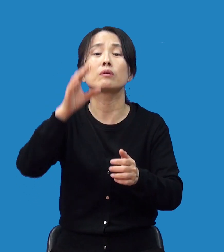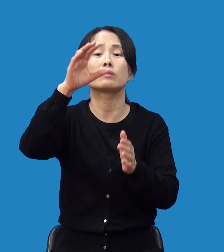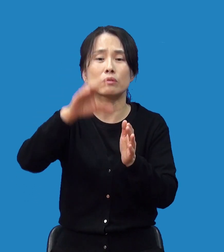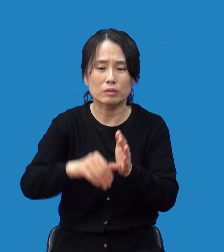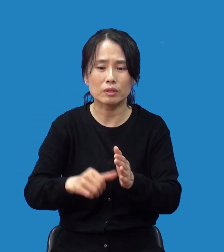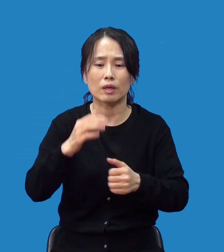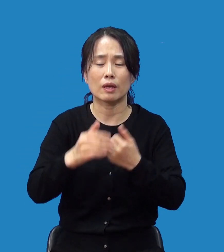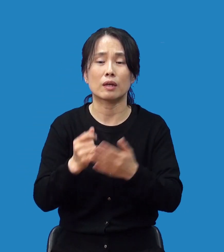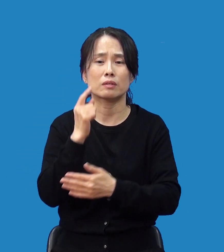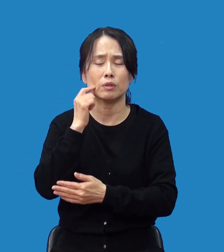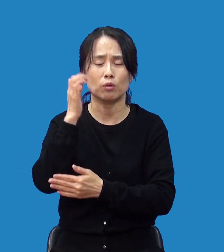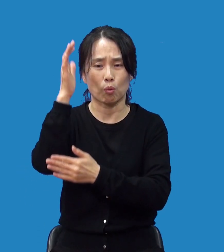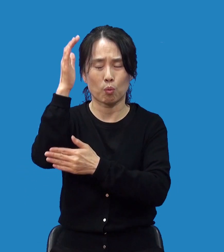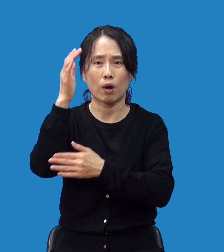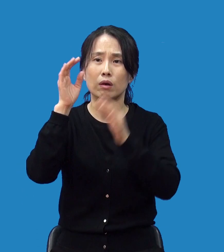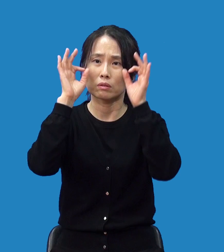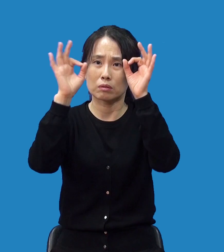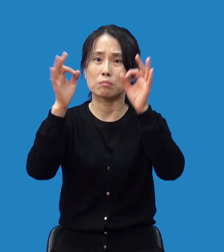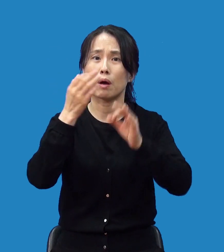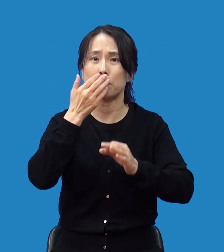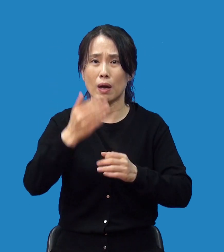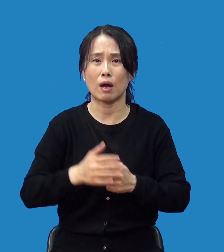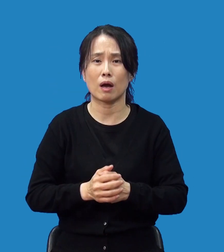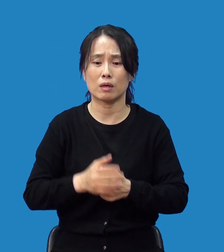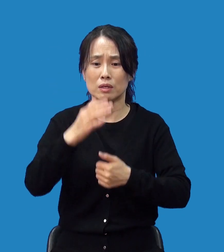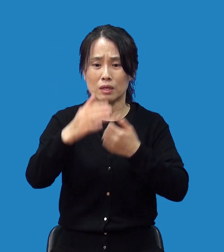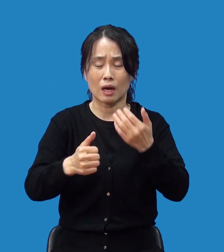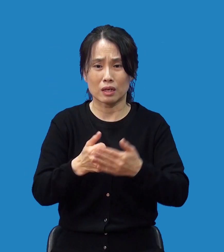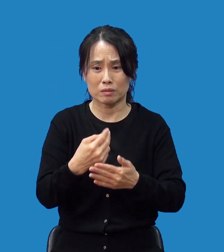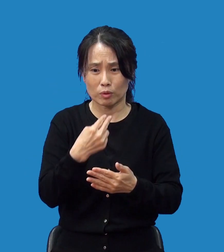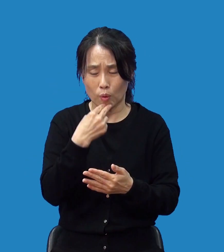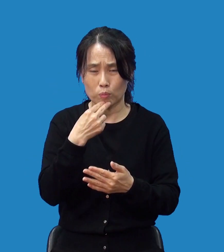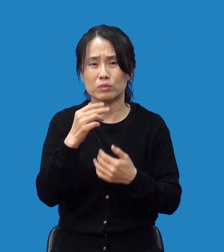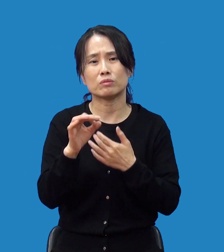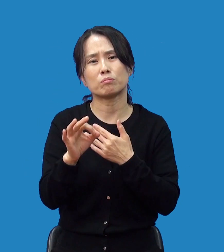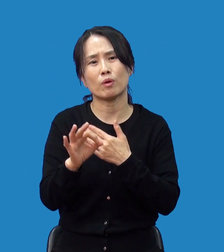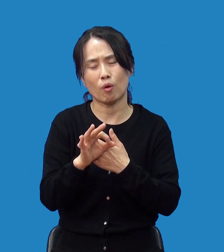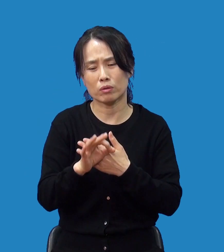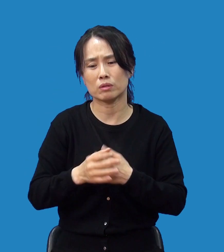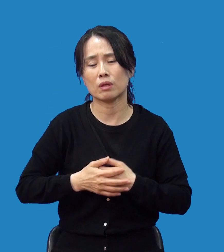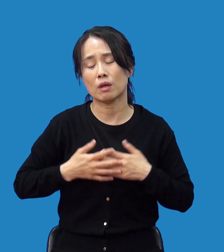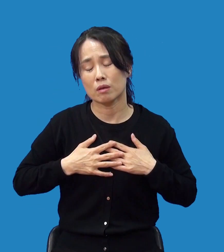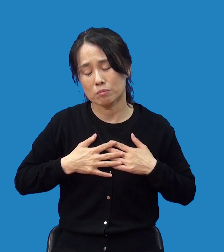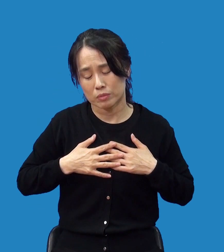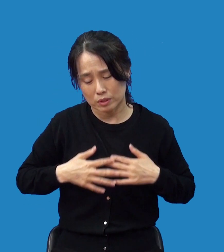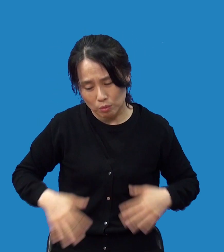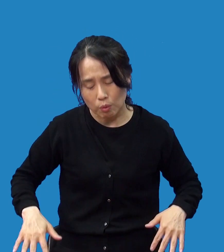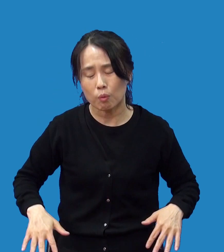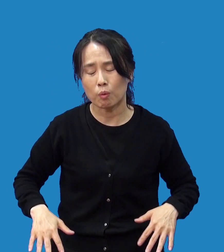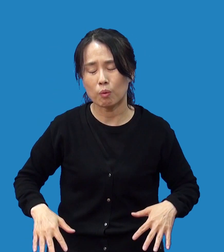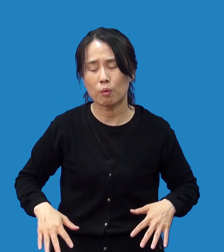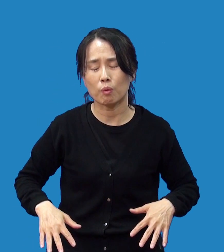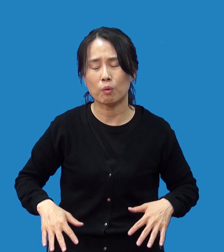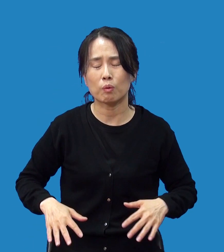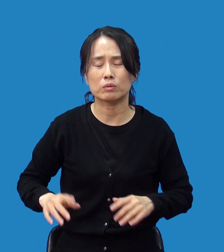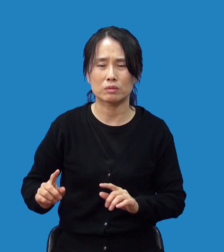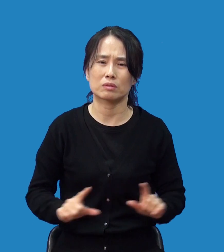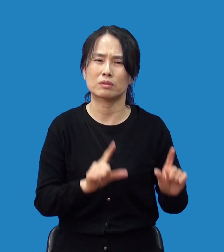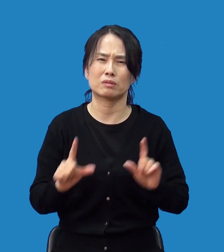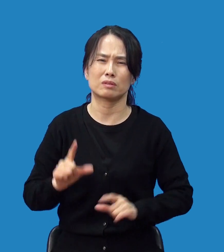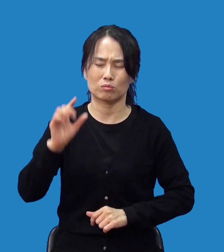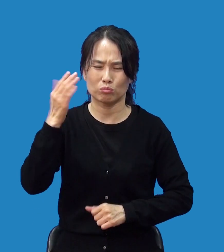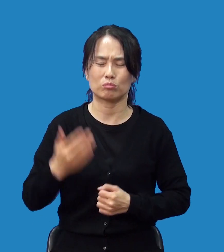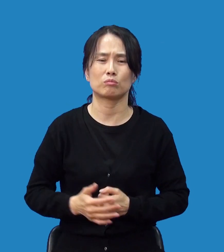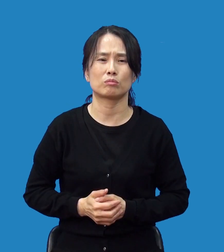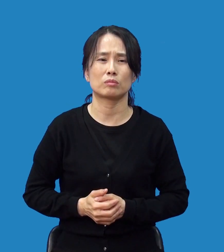있습니다. 우리는 하나님 부재로 인한 피로 사회 속에 살아가고 있습니다. 그런데